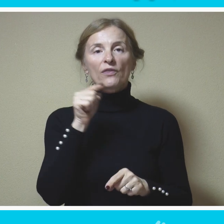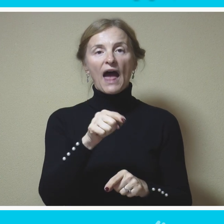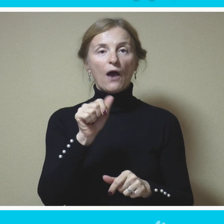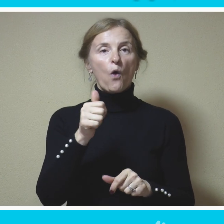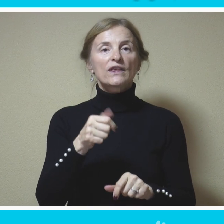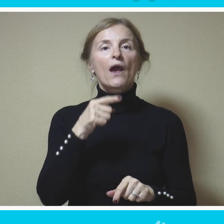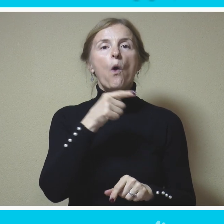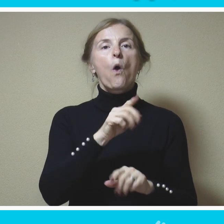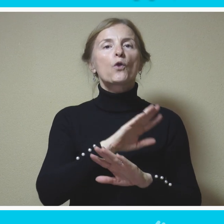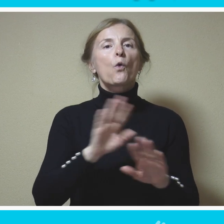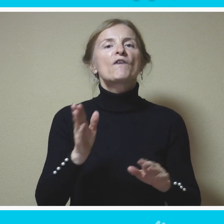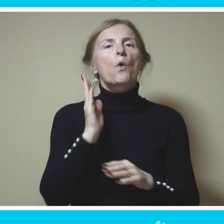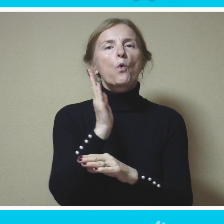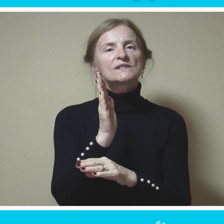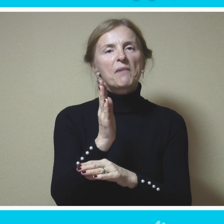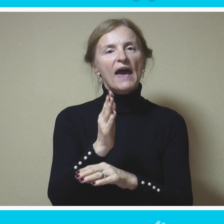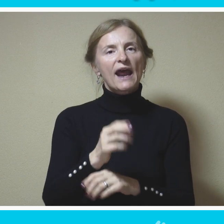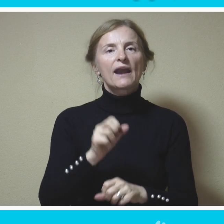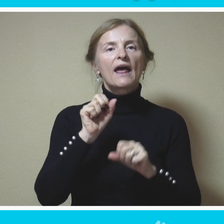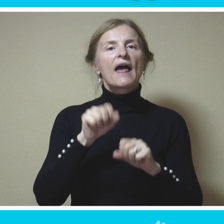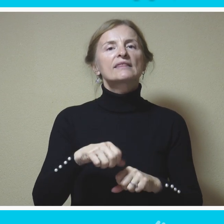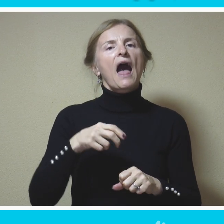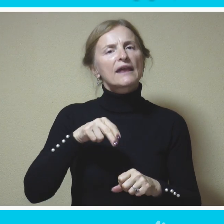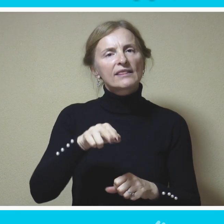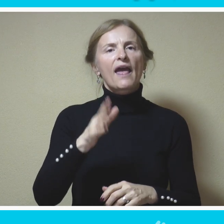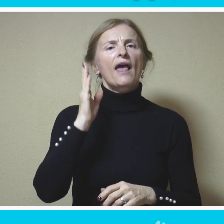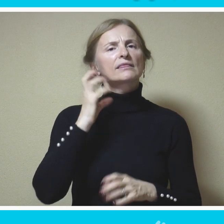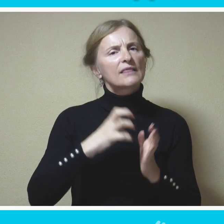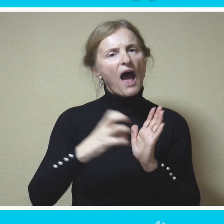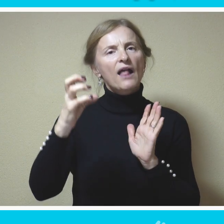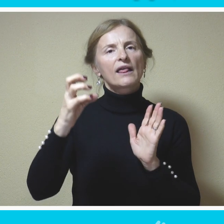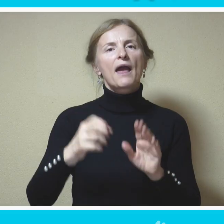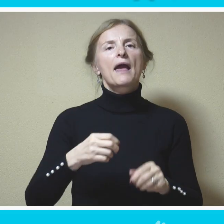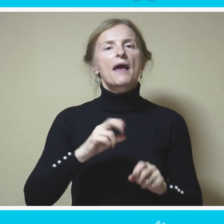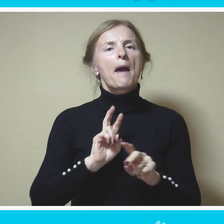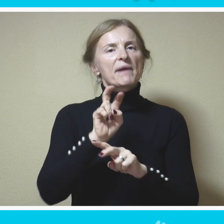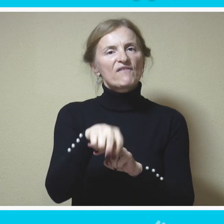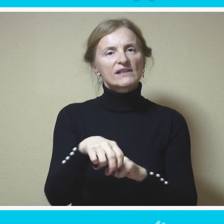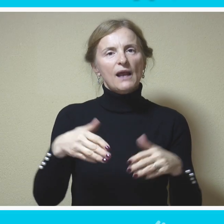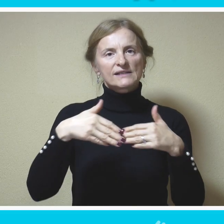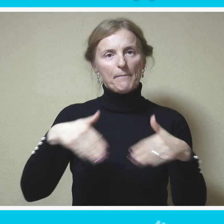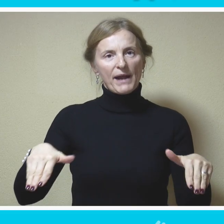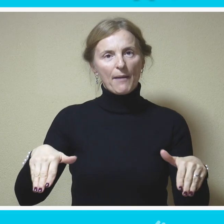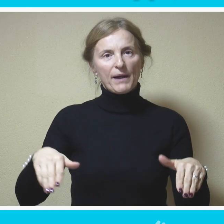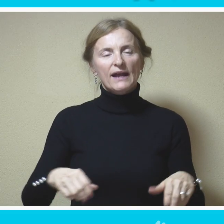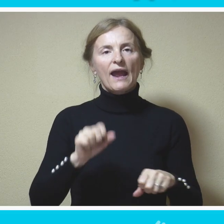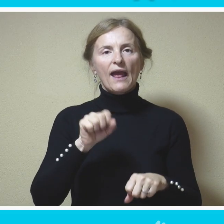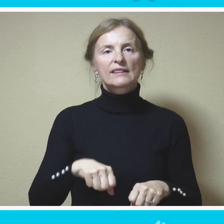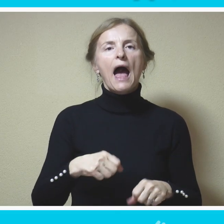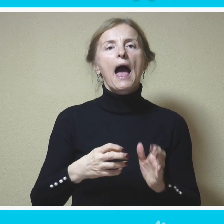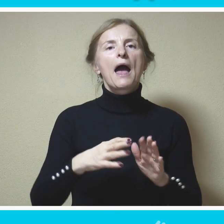Prosto tako je odgajen, tako usmeren da ide dalje, da prevazilazi